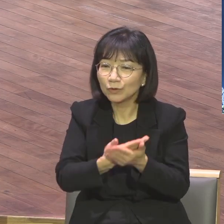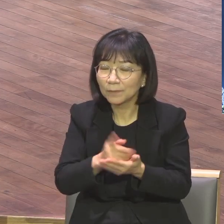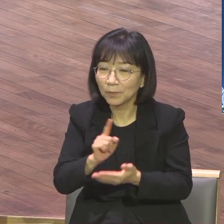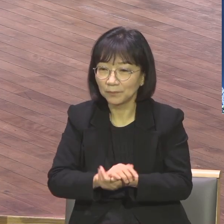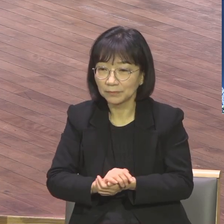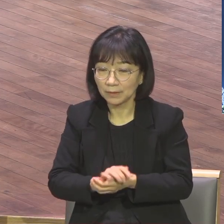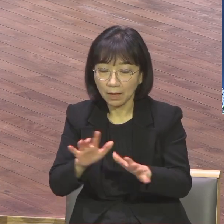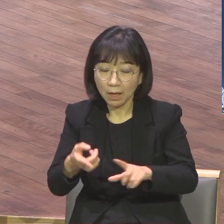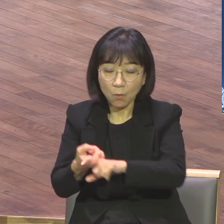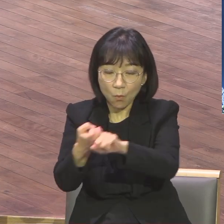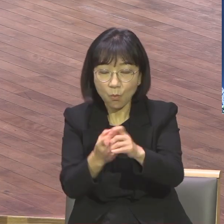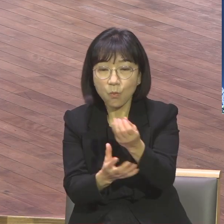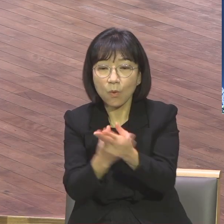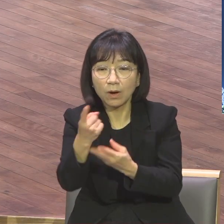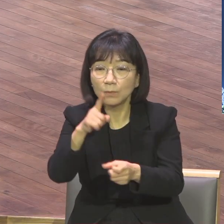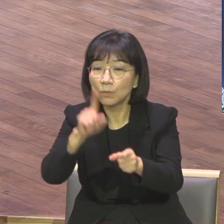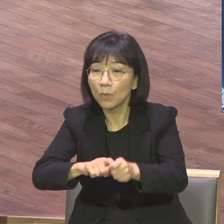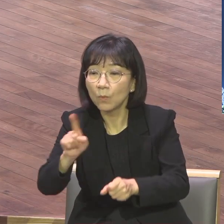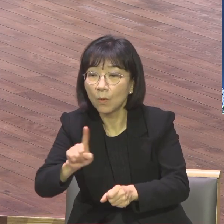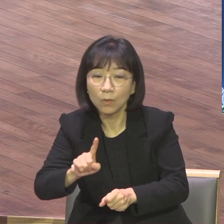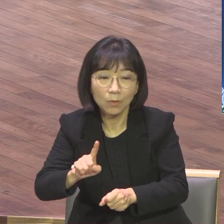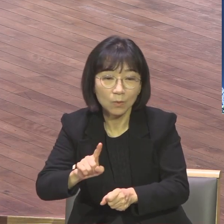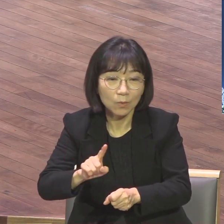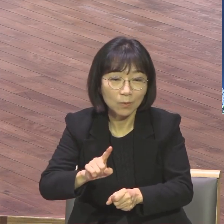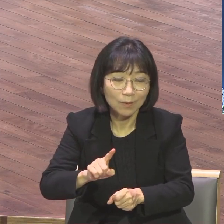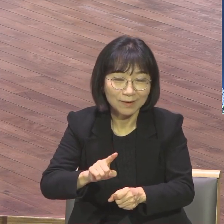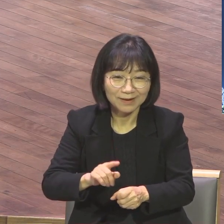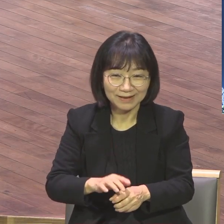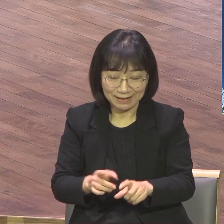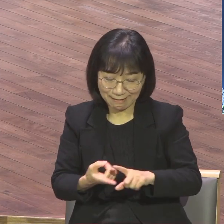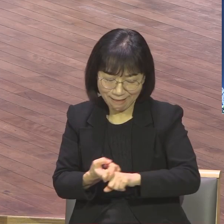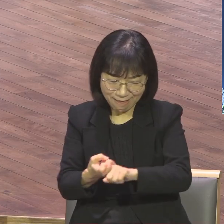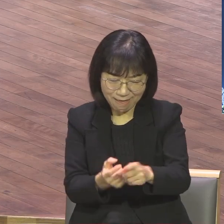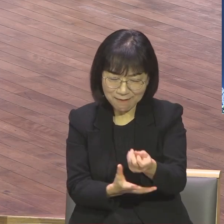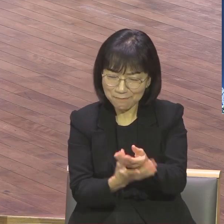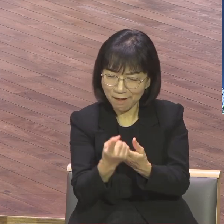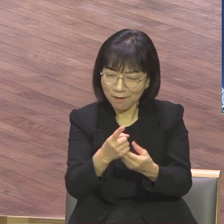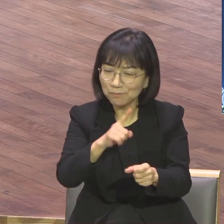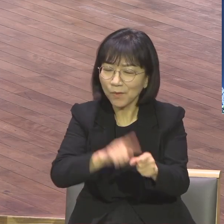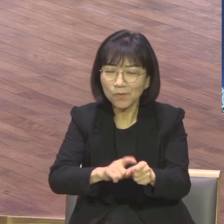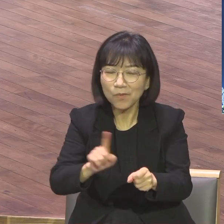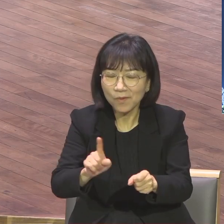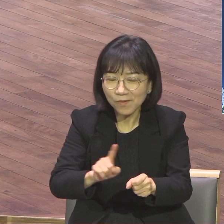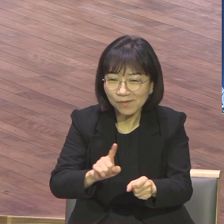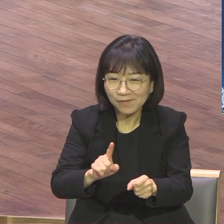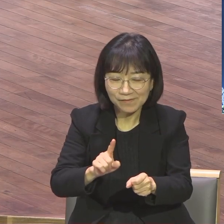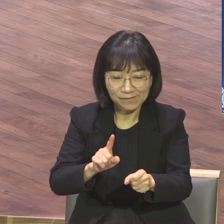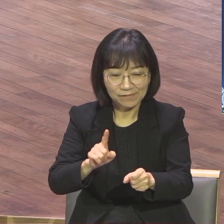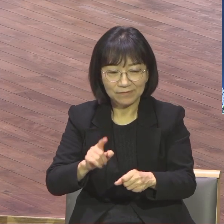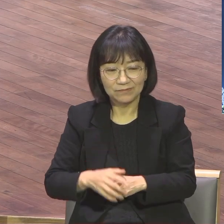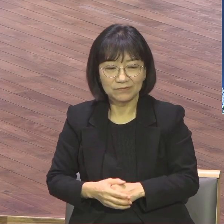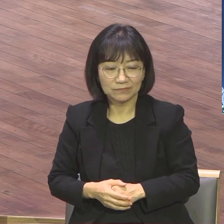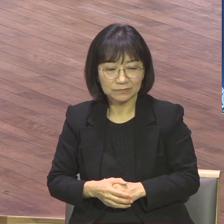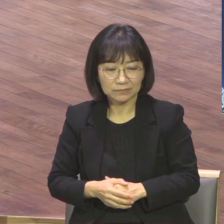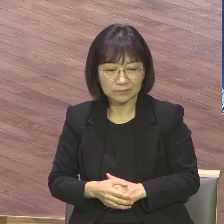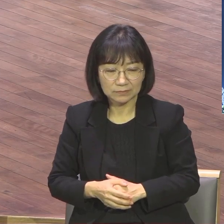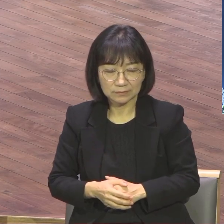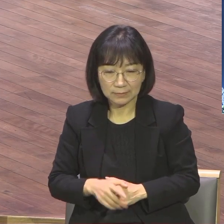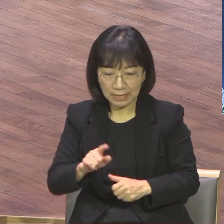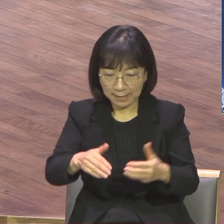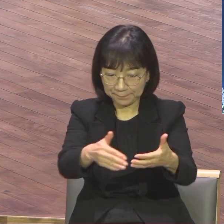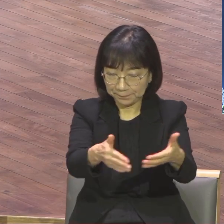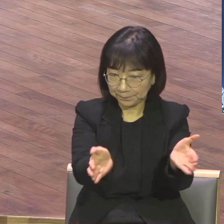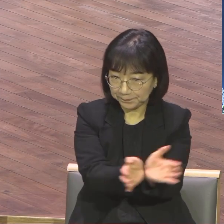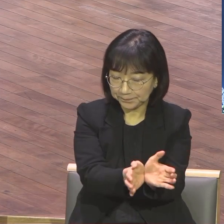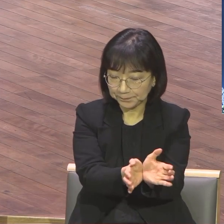뭐냐? 원리스 되라. 원리스에서 뭘 할 거냐? 원리스가 되어져서 각 기관, 각